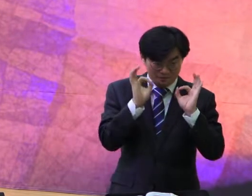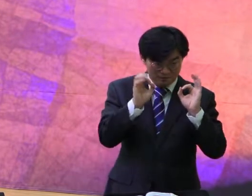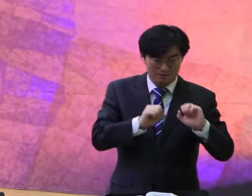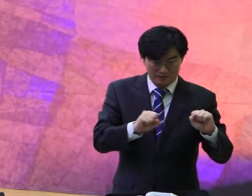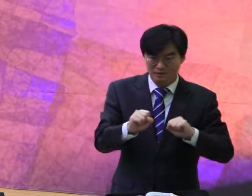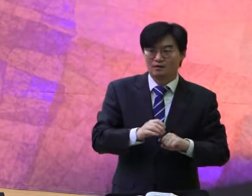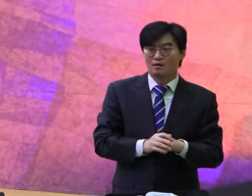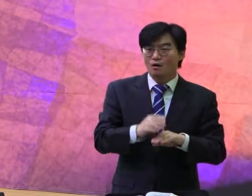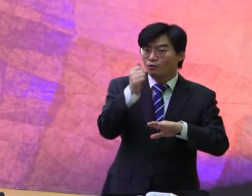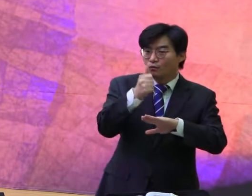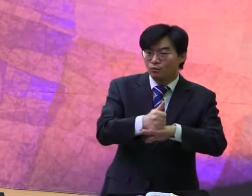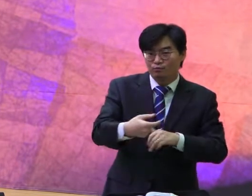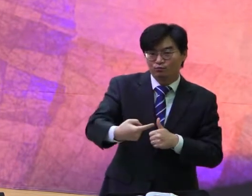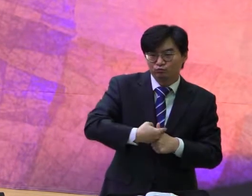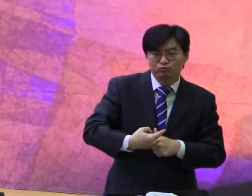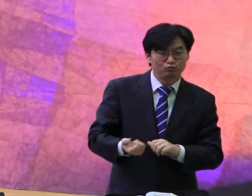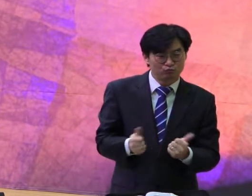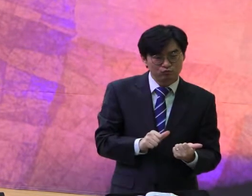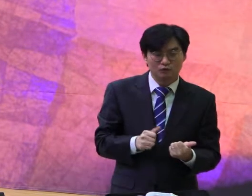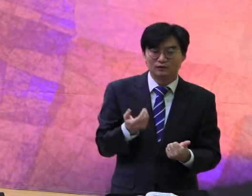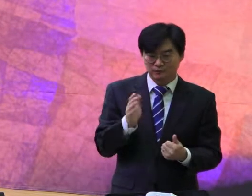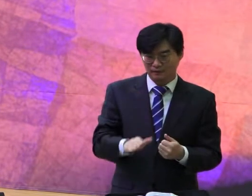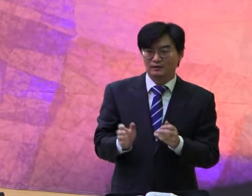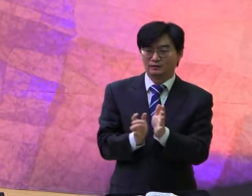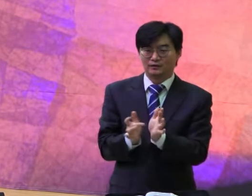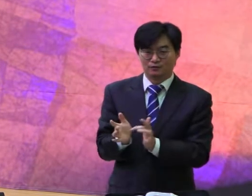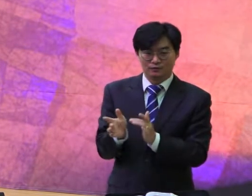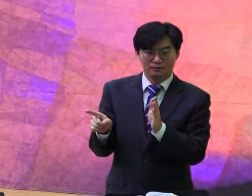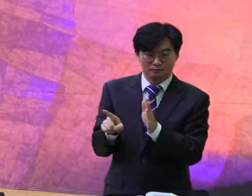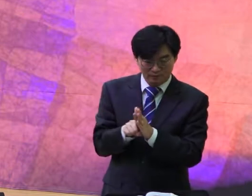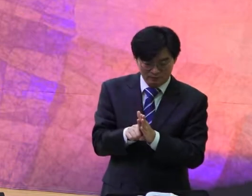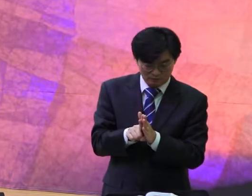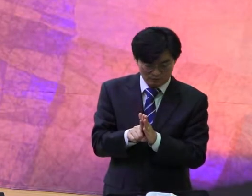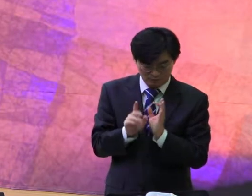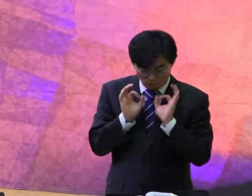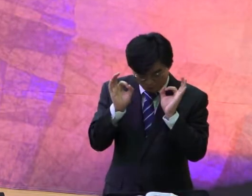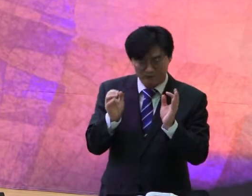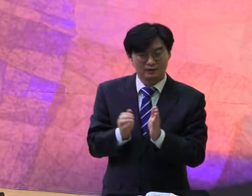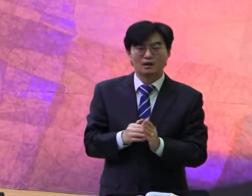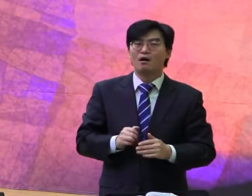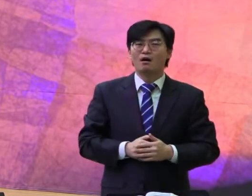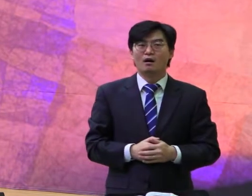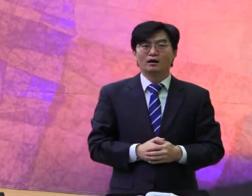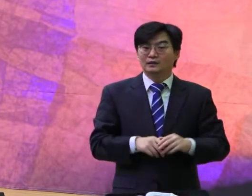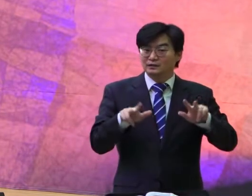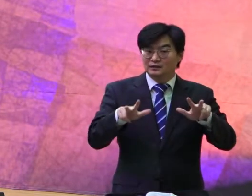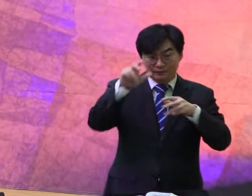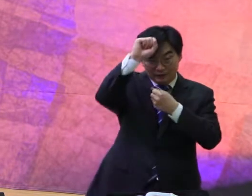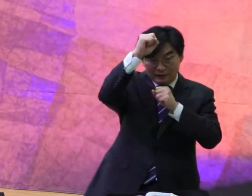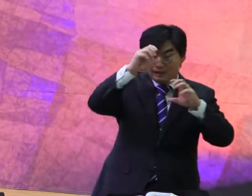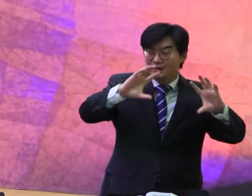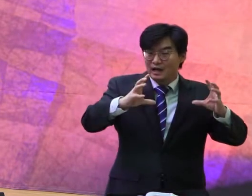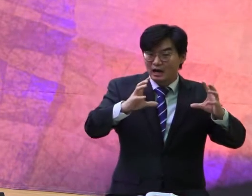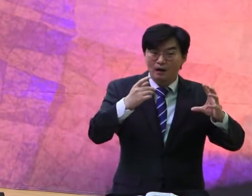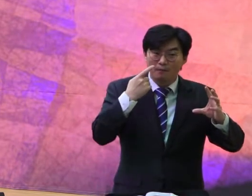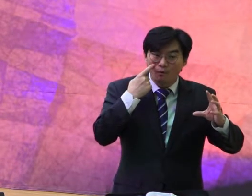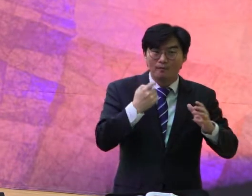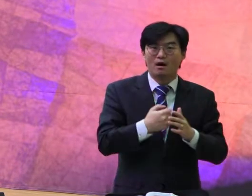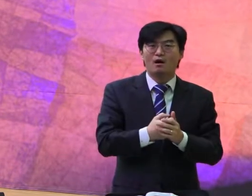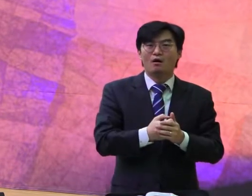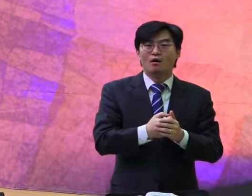어느 목사님이 로마에 가서 카타콤을 보고서 처음에는 로마교회 성도들이 불쌍하다는 생각이 들었다고